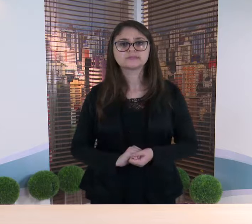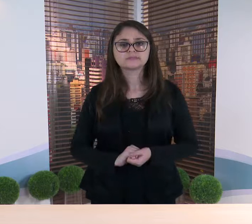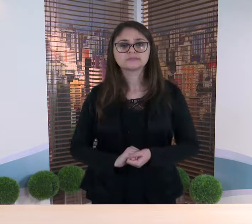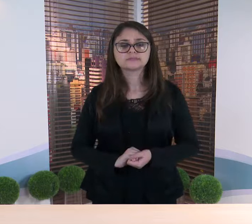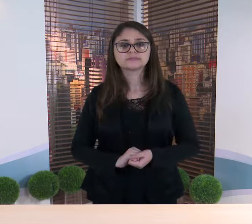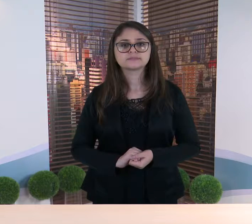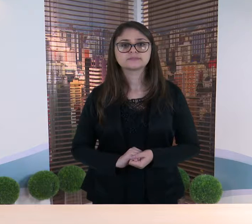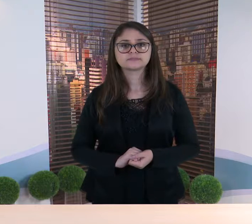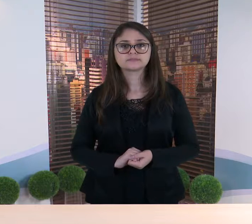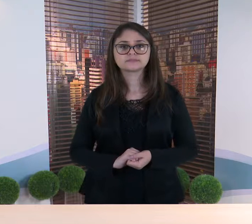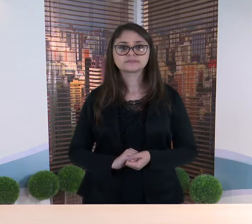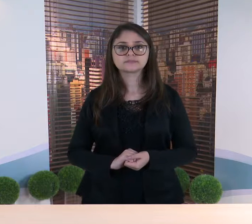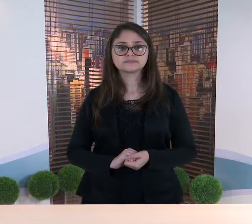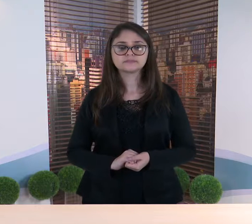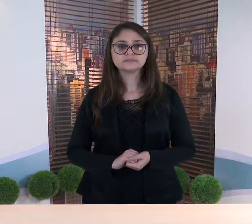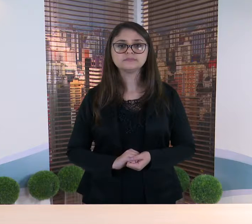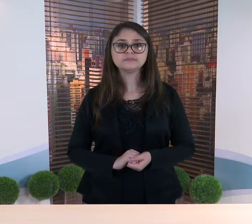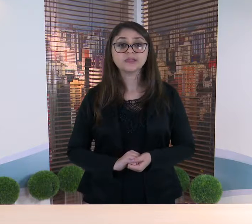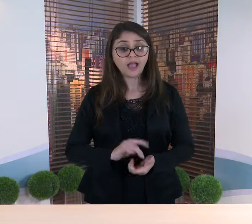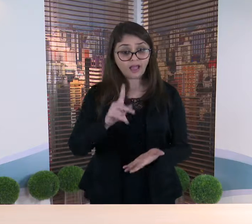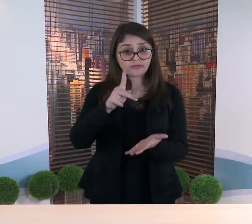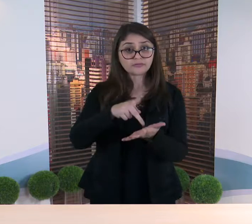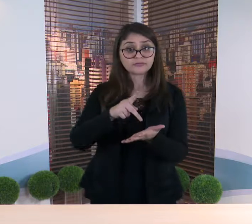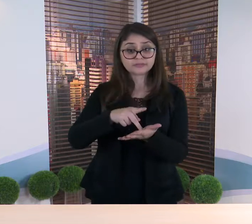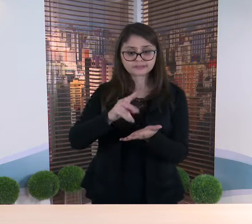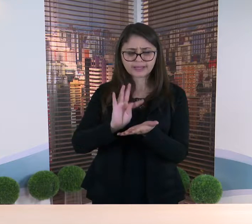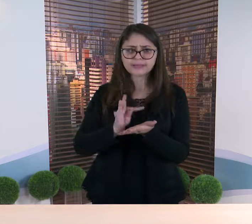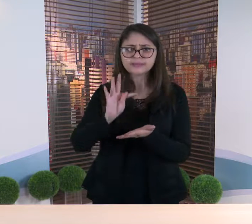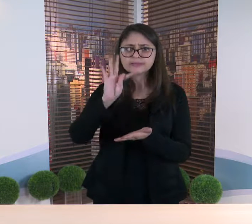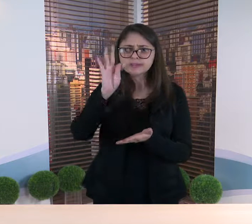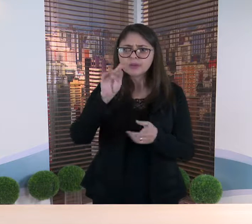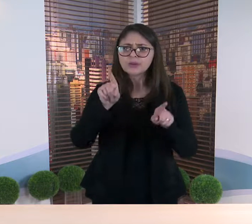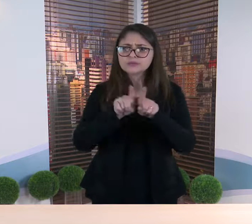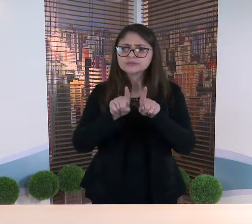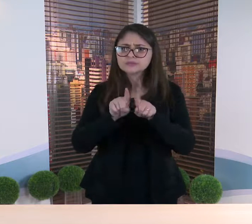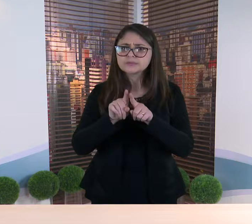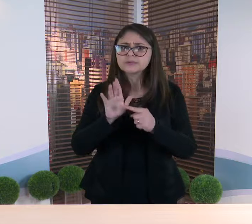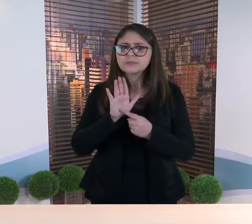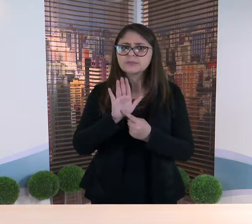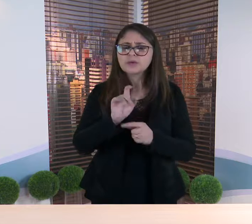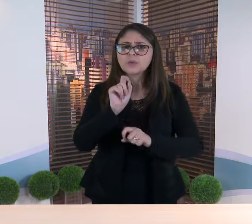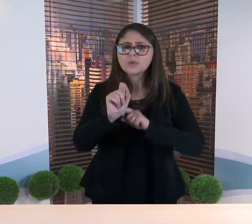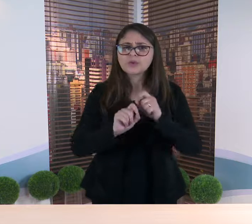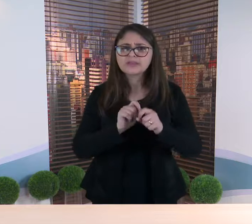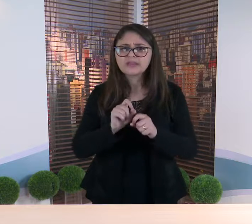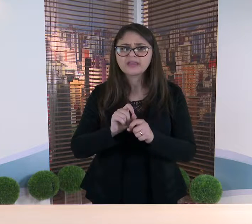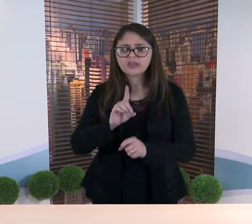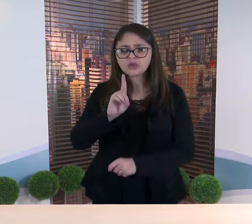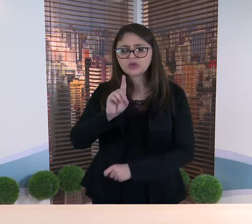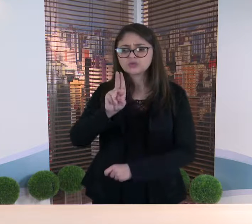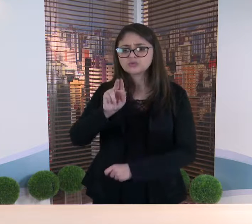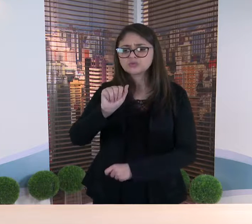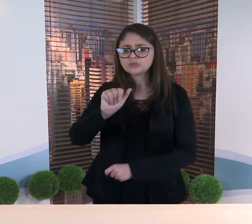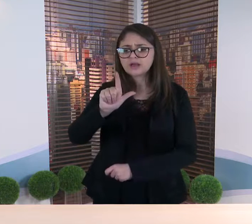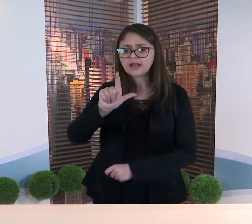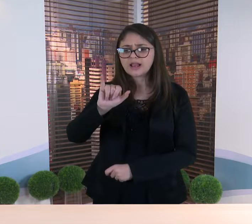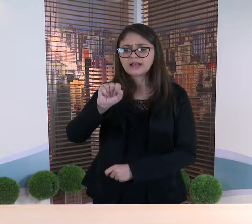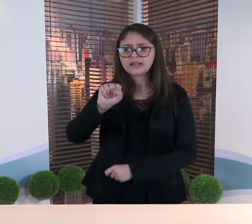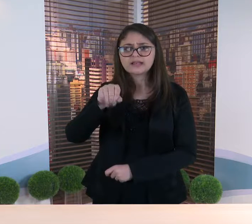Além disso, essa verdade teológica também nos ajuda a não cair no dualismo, onde Deus e